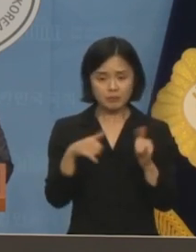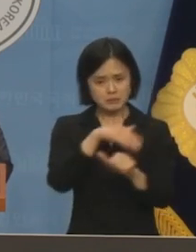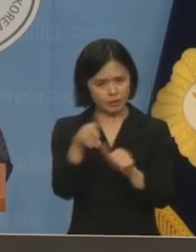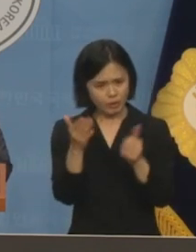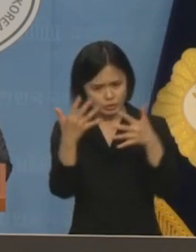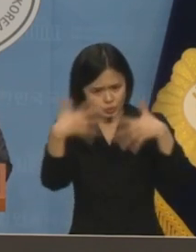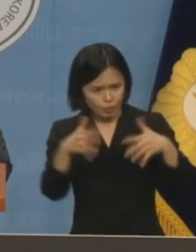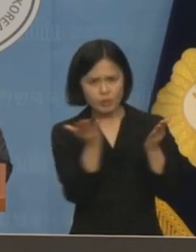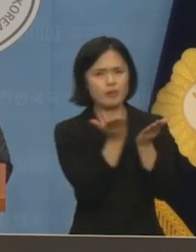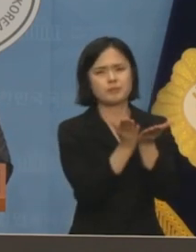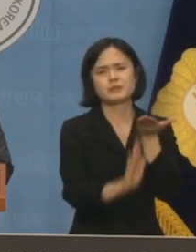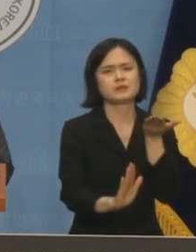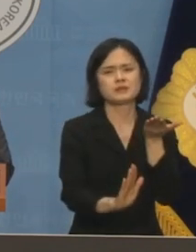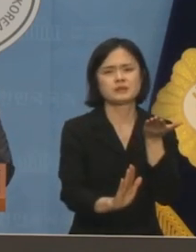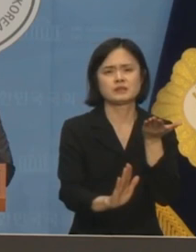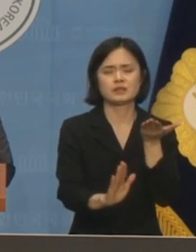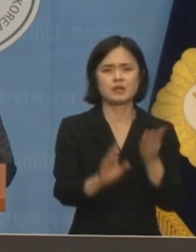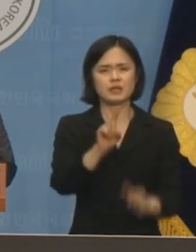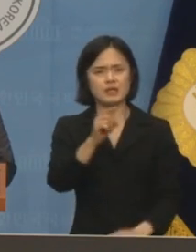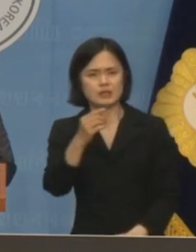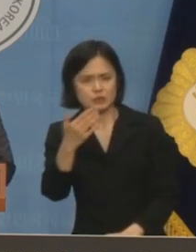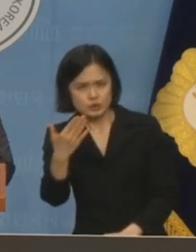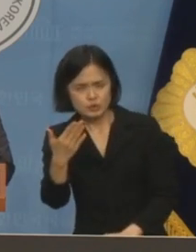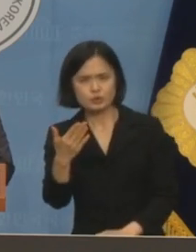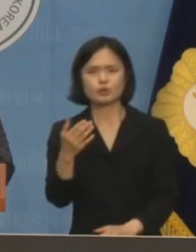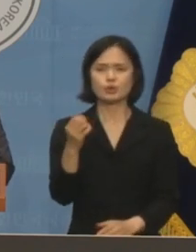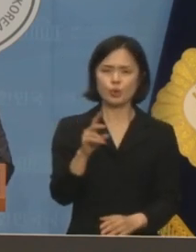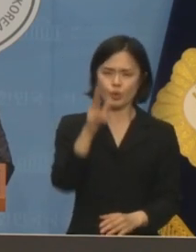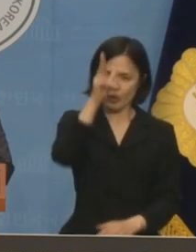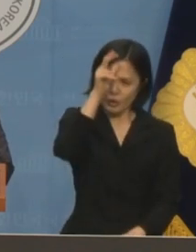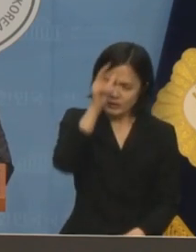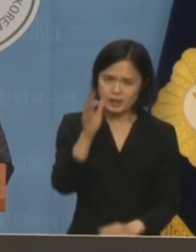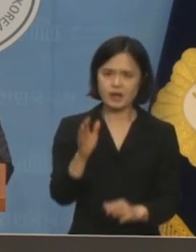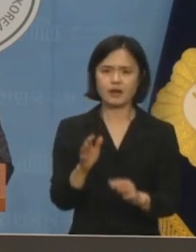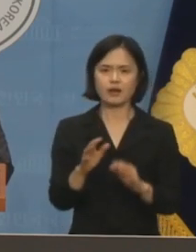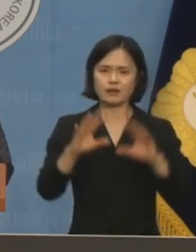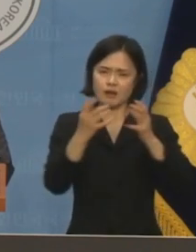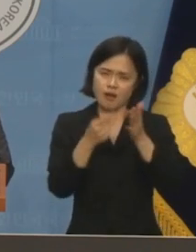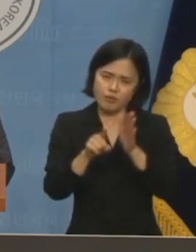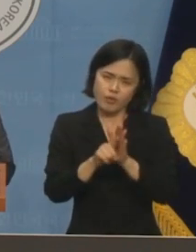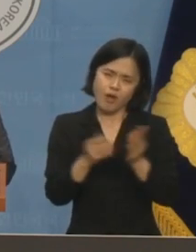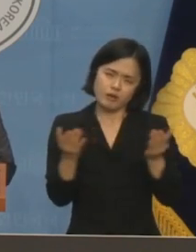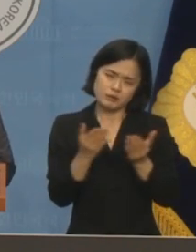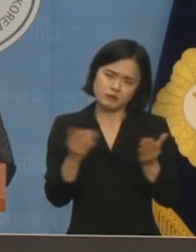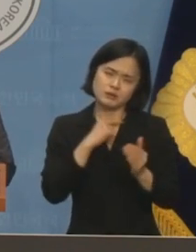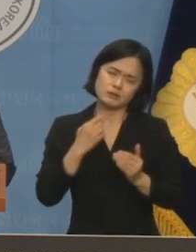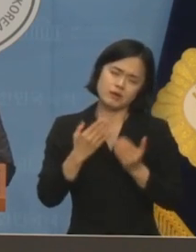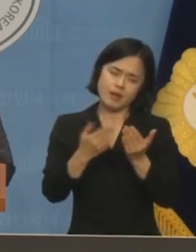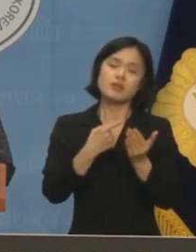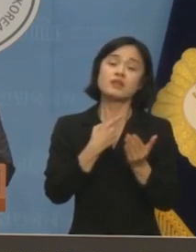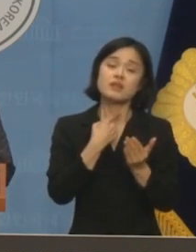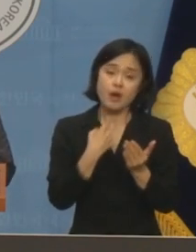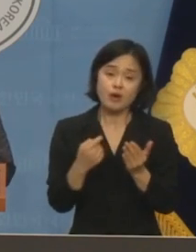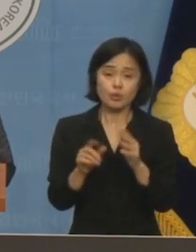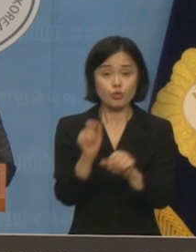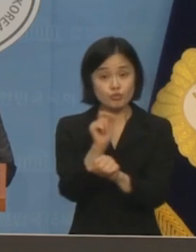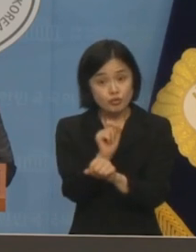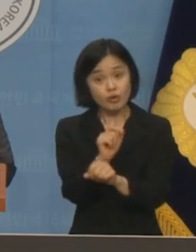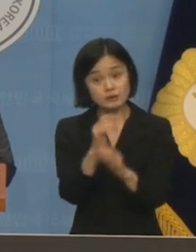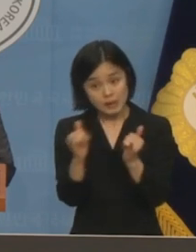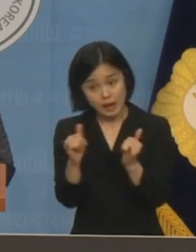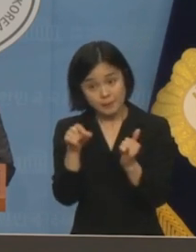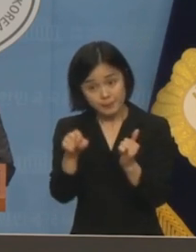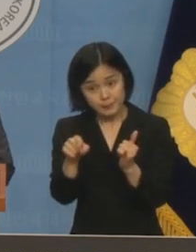군무원, 소방공무원, 경찰 이 모든 나라를 위해서 헌신하다 희생한 사람들 상위 등급에 따라서 등급을